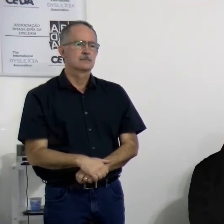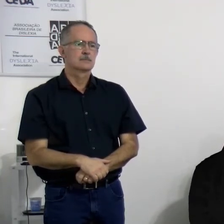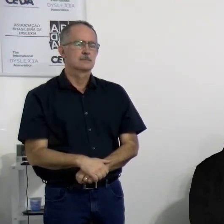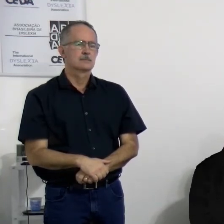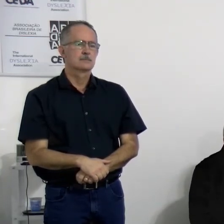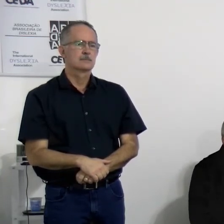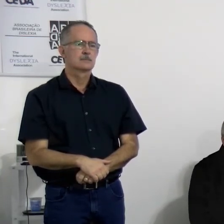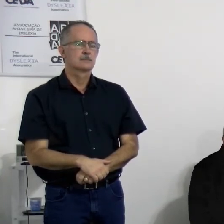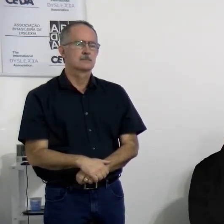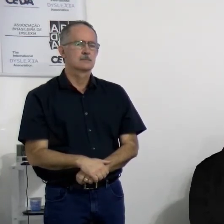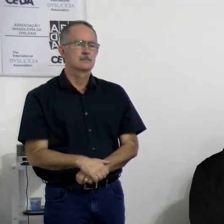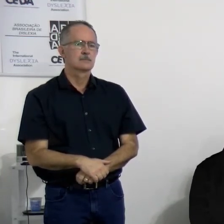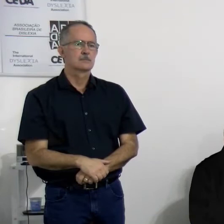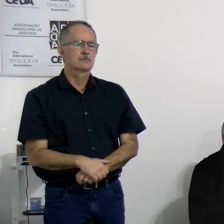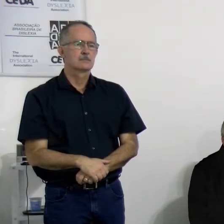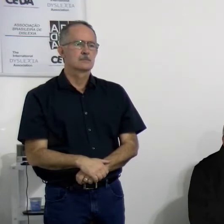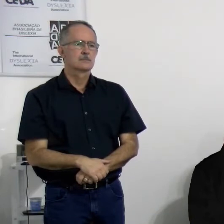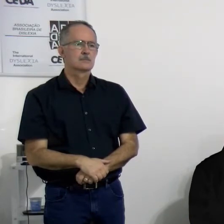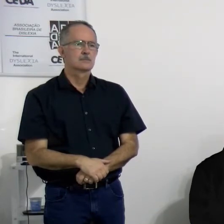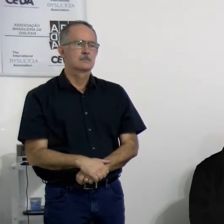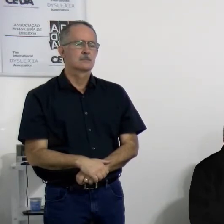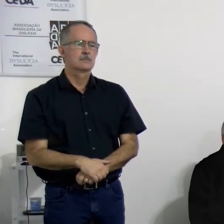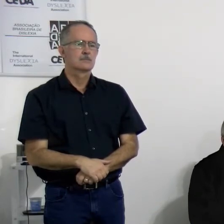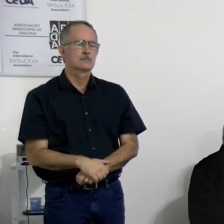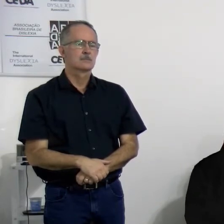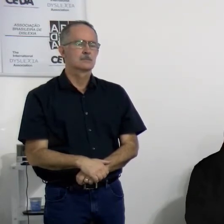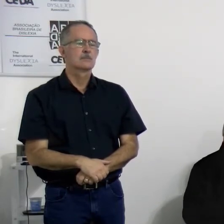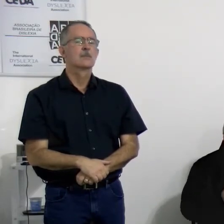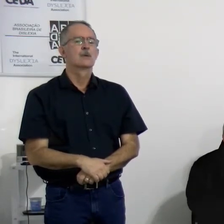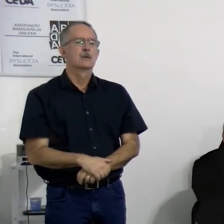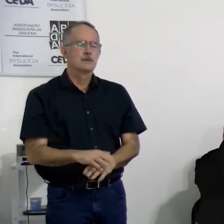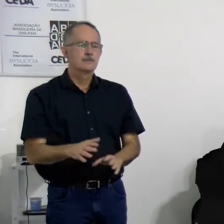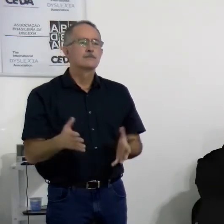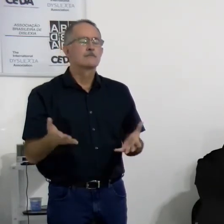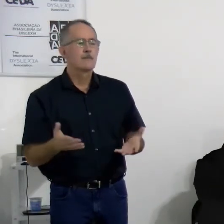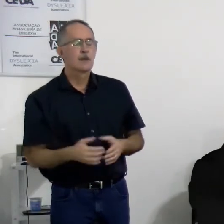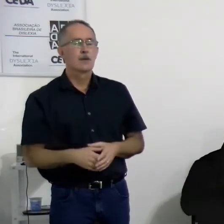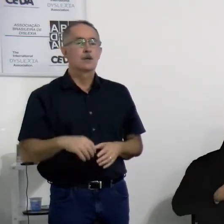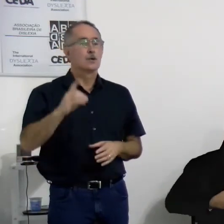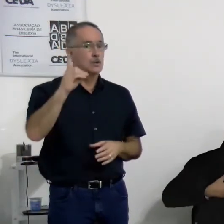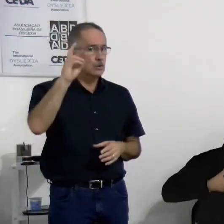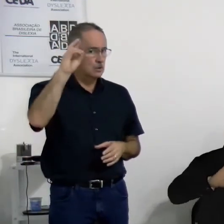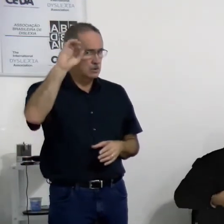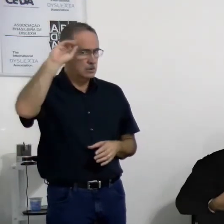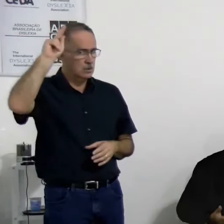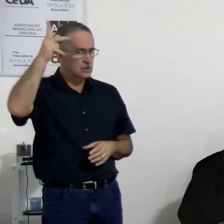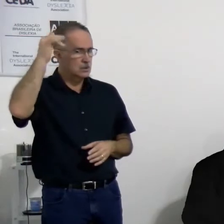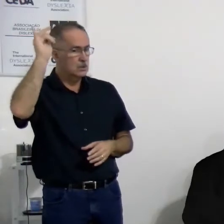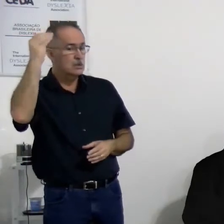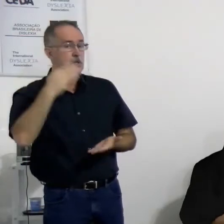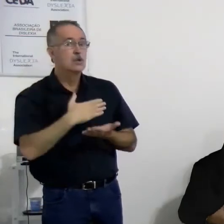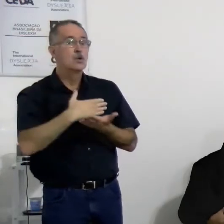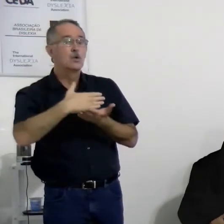share the same mission as IDA. Uhum. Então, o Charles esteve à frente